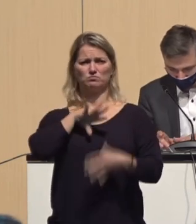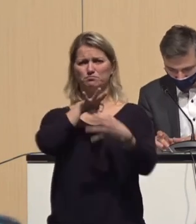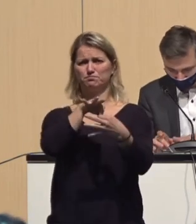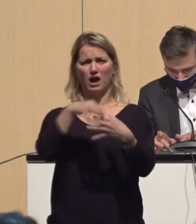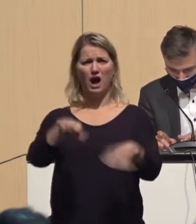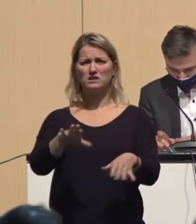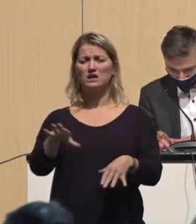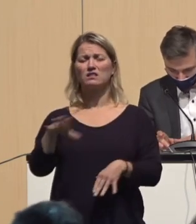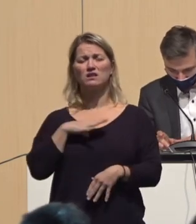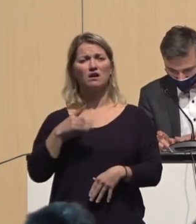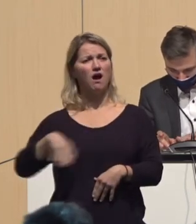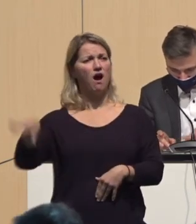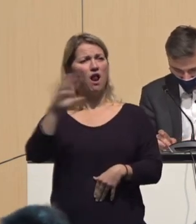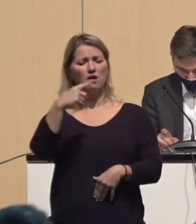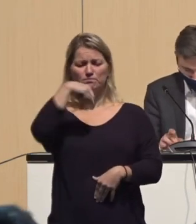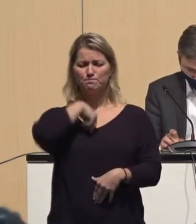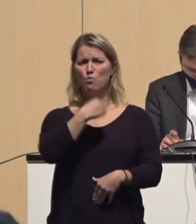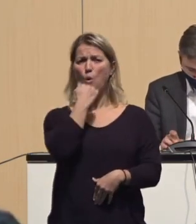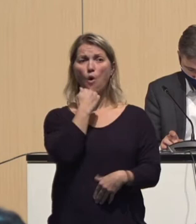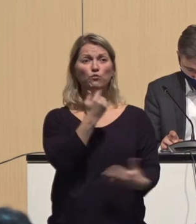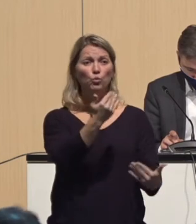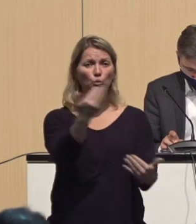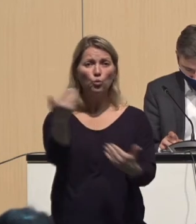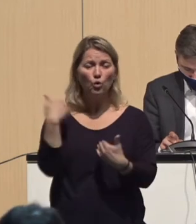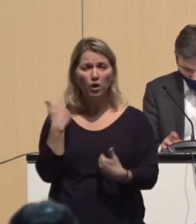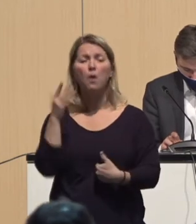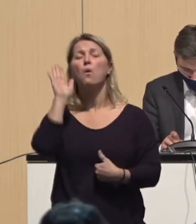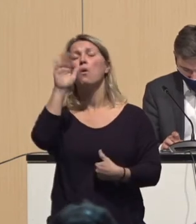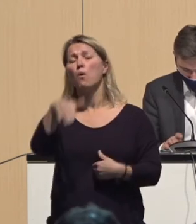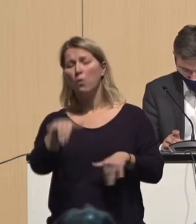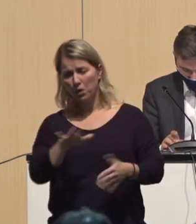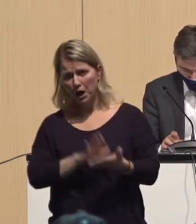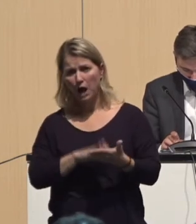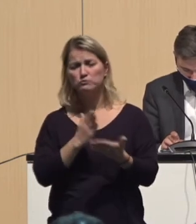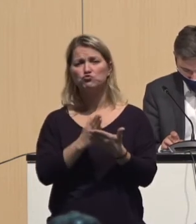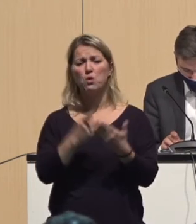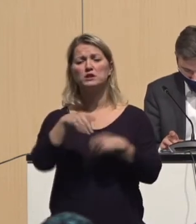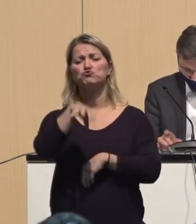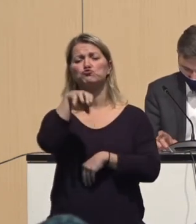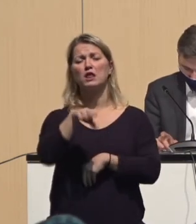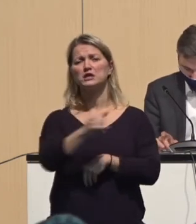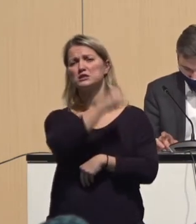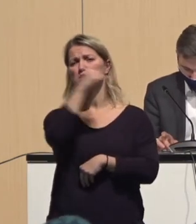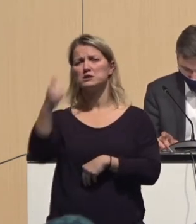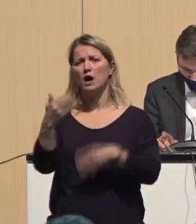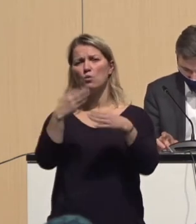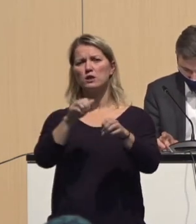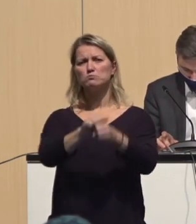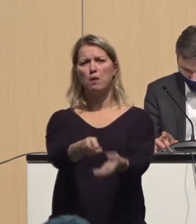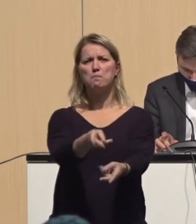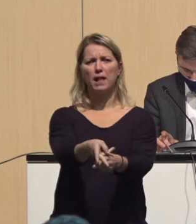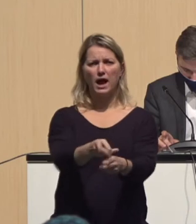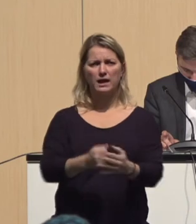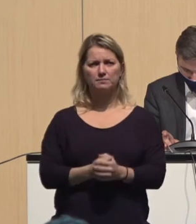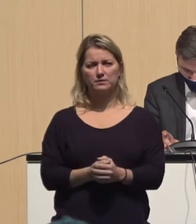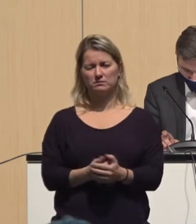die Erwartung zu wecken, in dieser Stadt würden in diesem Jahr Weihnachtsmärkte stattfinden können. Und